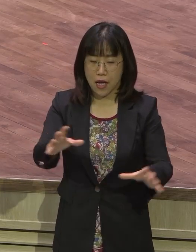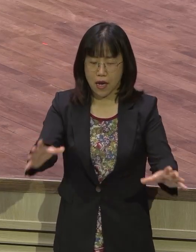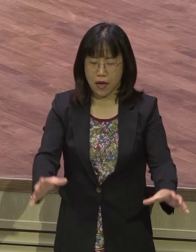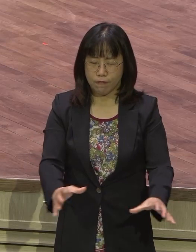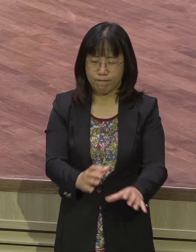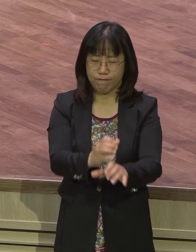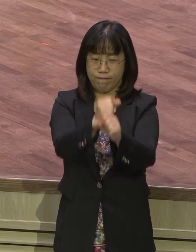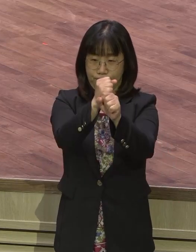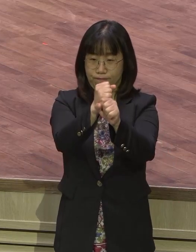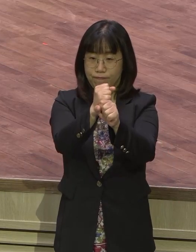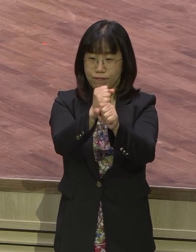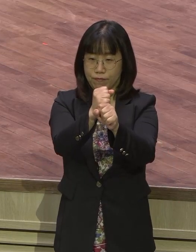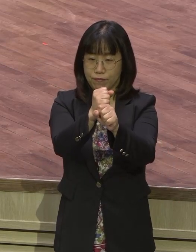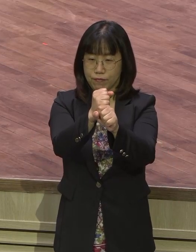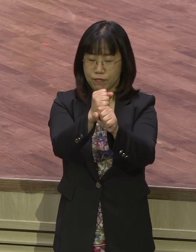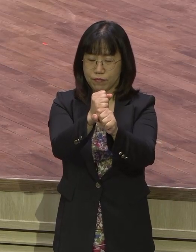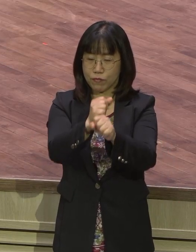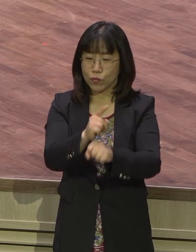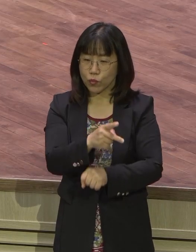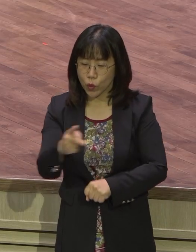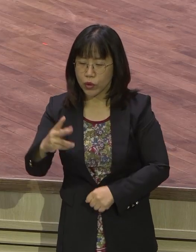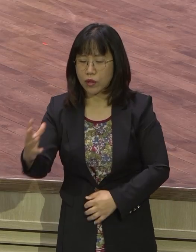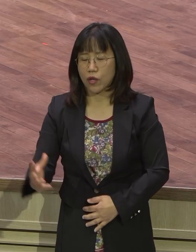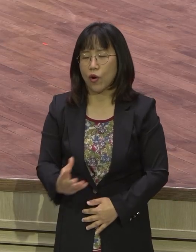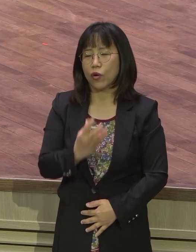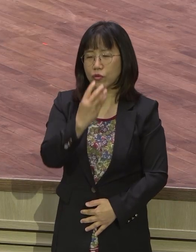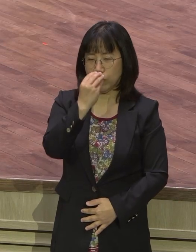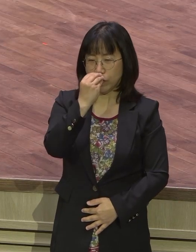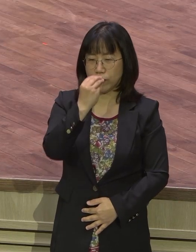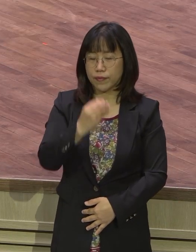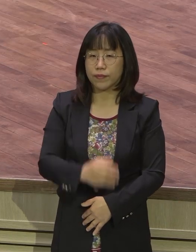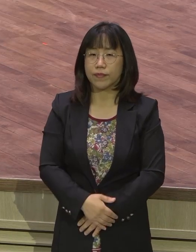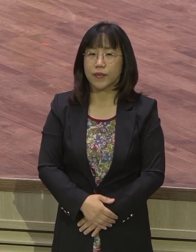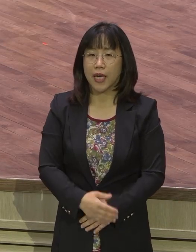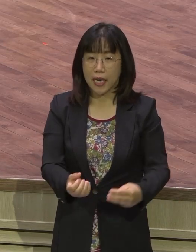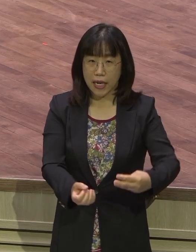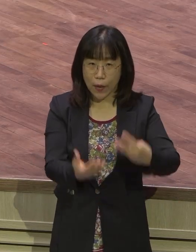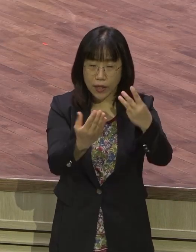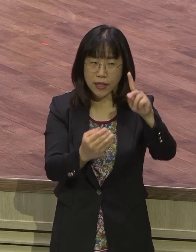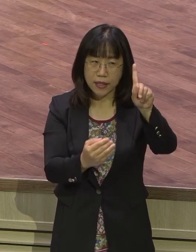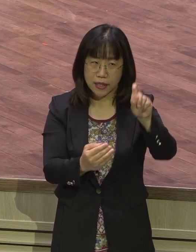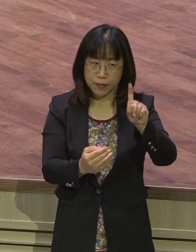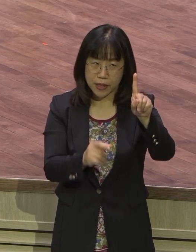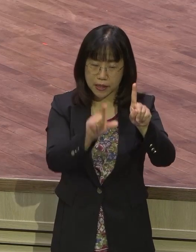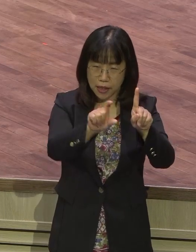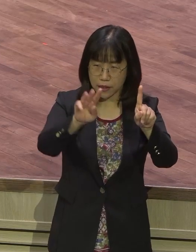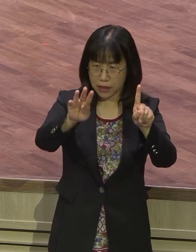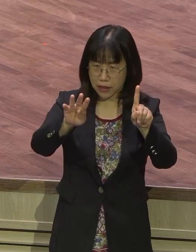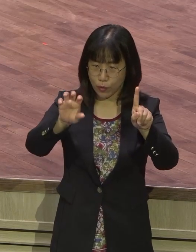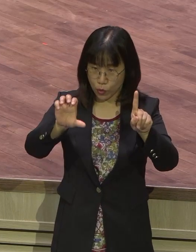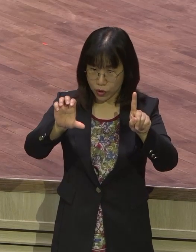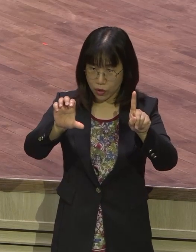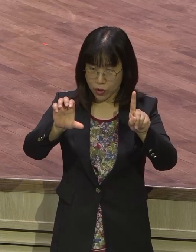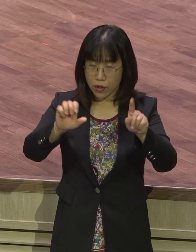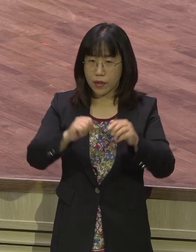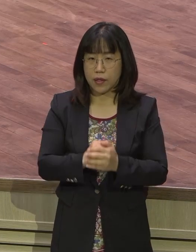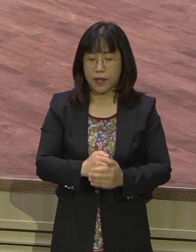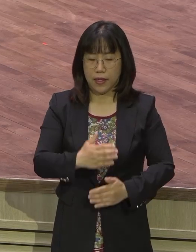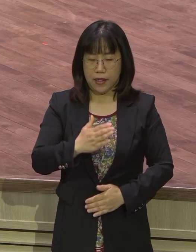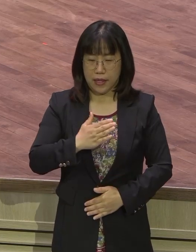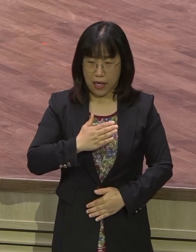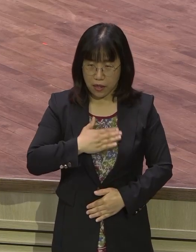말해라 그러면 거룩함입니다. 레위기 11장 45제로 보면 이 사실이 기록되어 있습니다. 나는